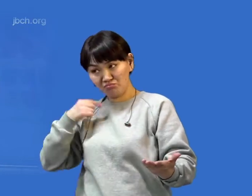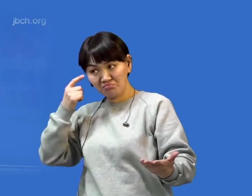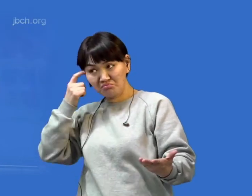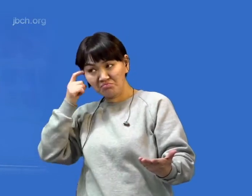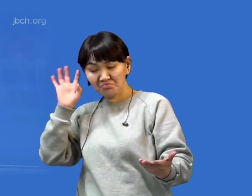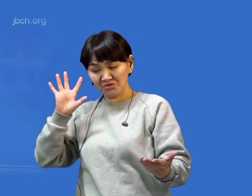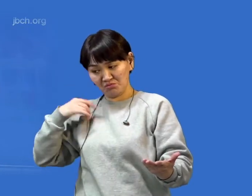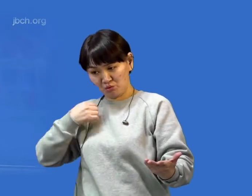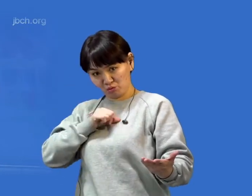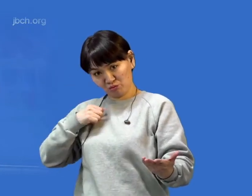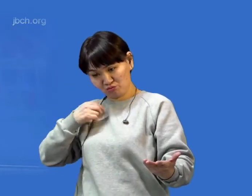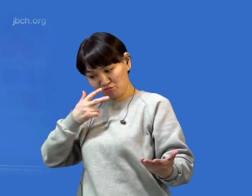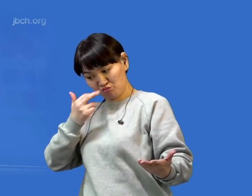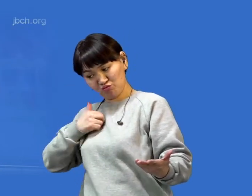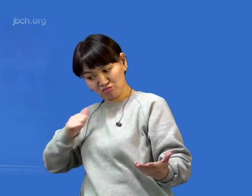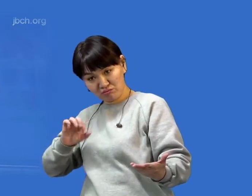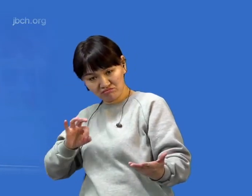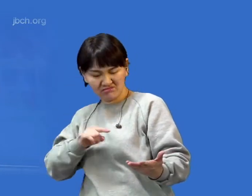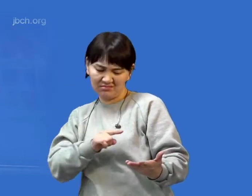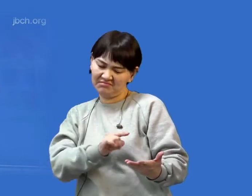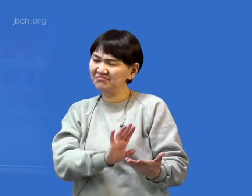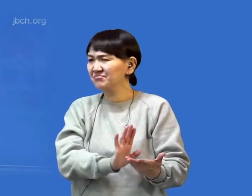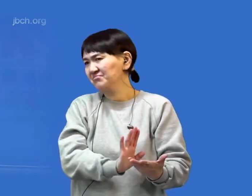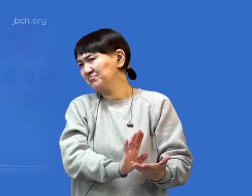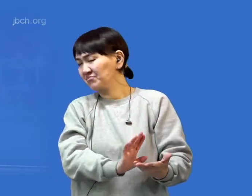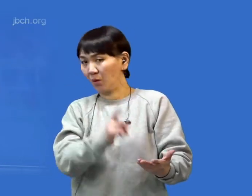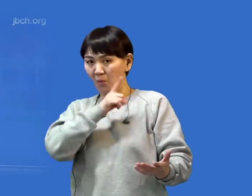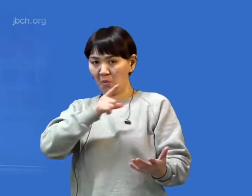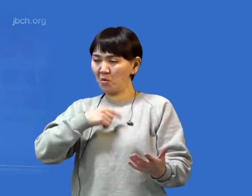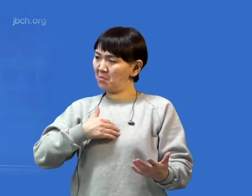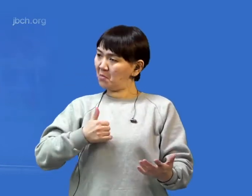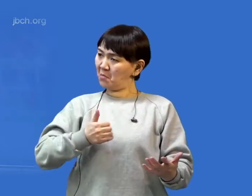Ингээд өөрийнх нь дураар амьдрах гээд байна.